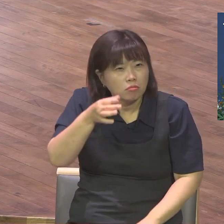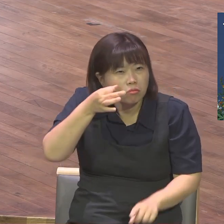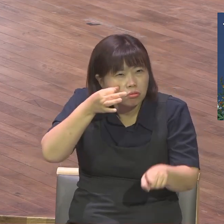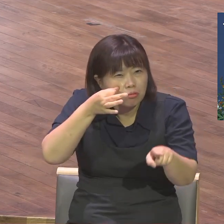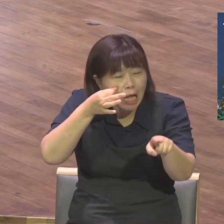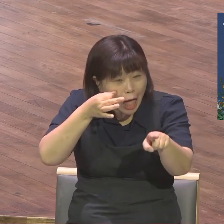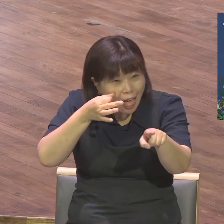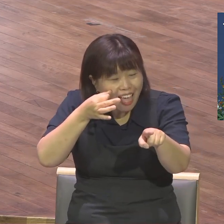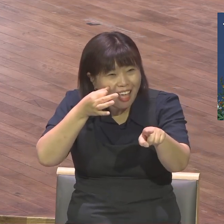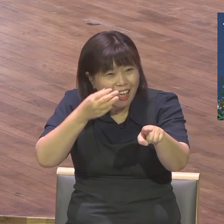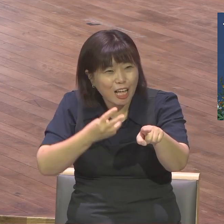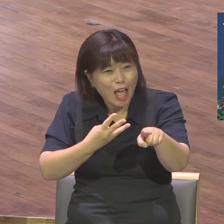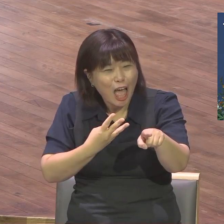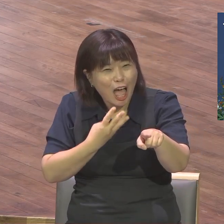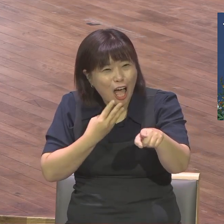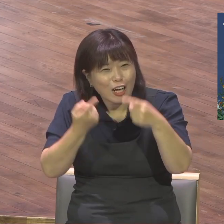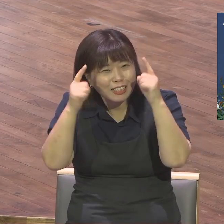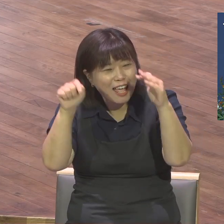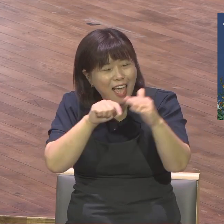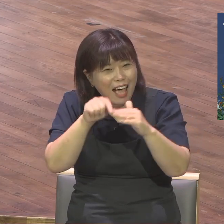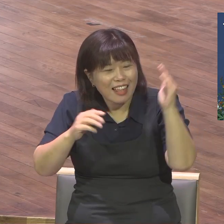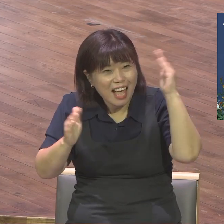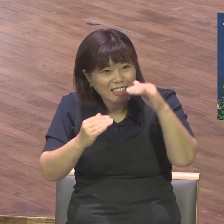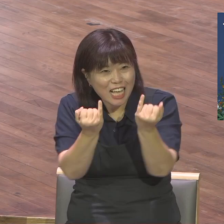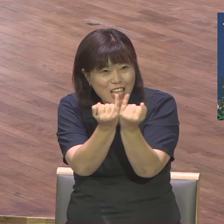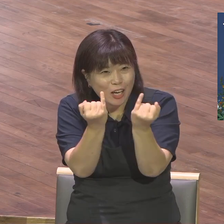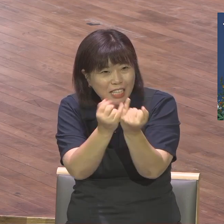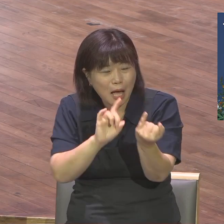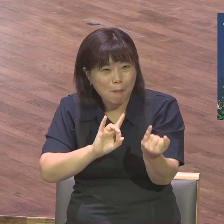여자들 다 딥페이크. 딱 구속됐잖아요.